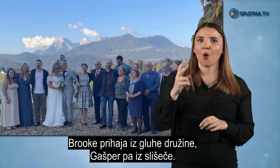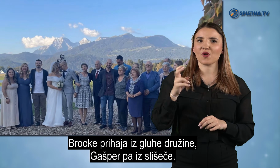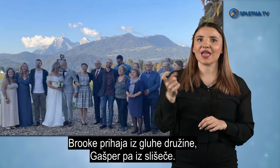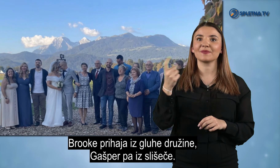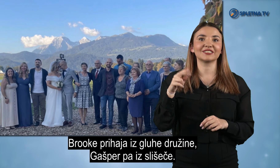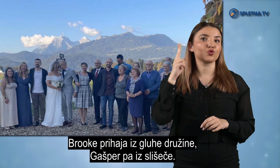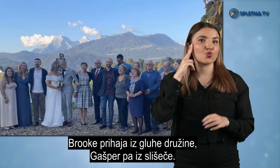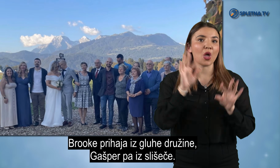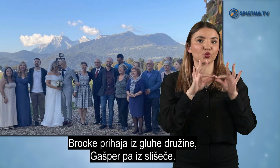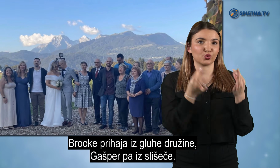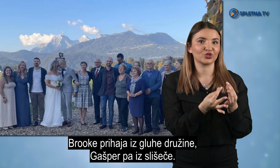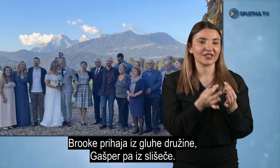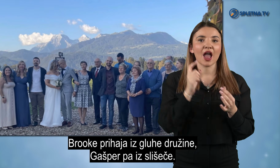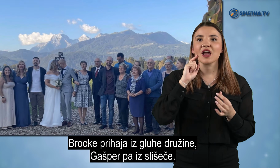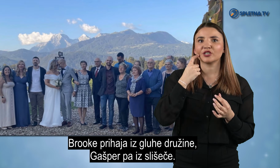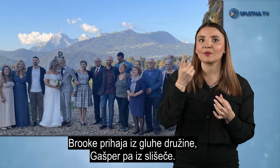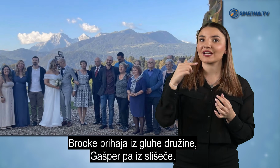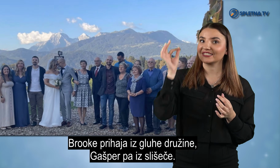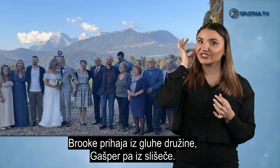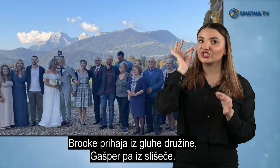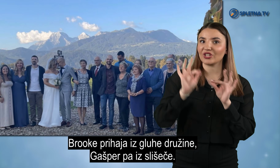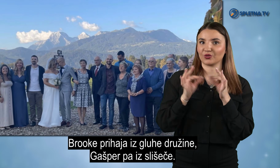gluhe družine, Gašper pa iz slišeče.